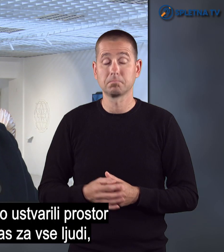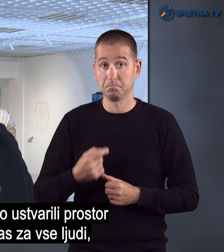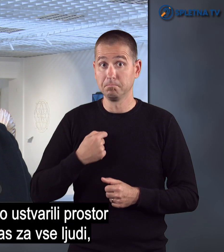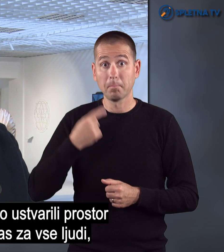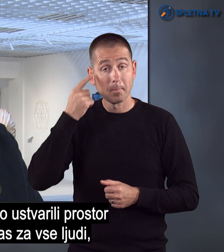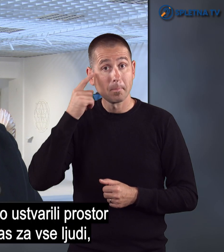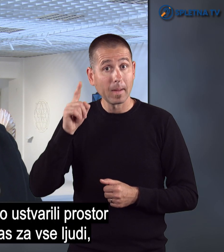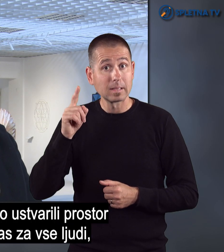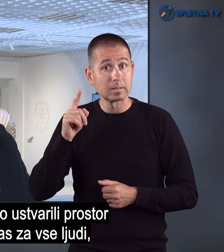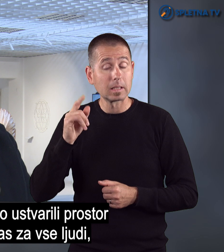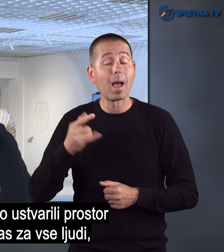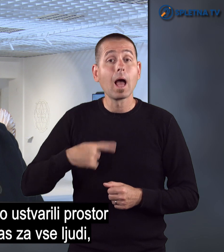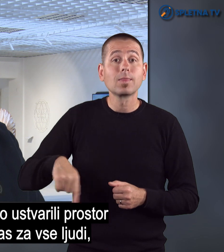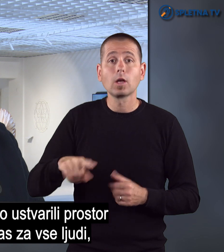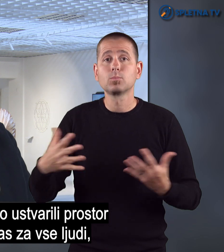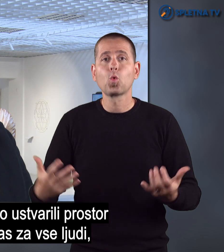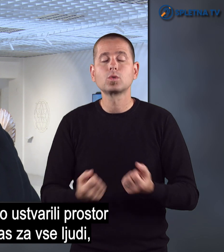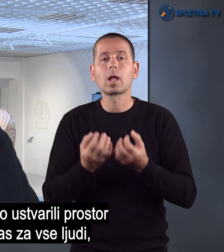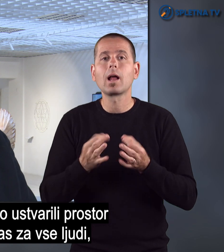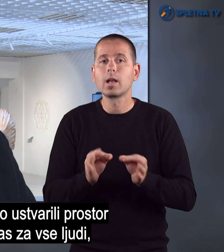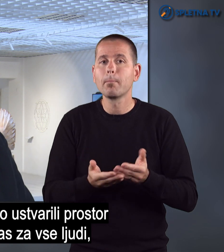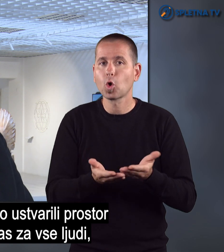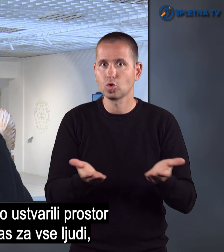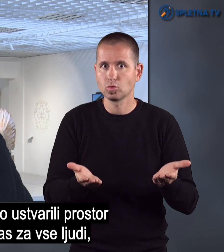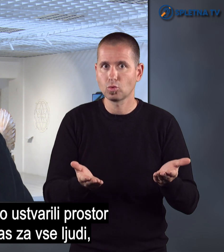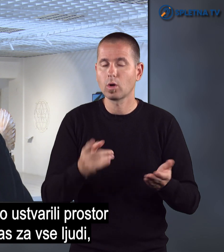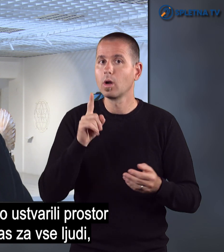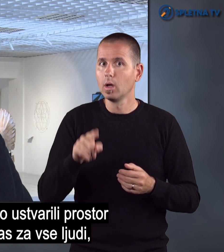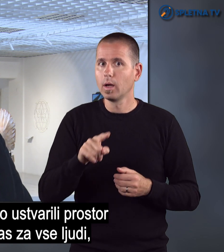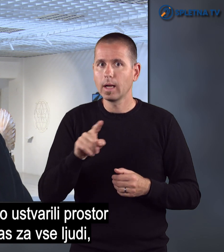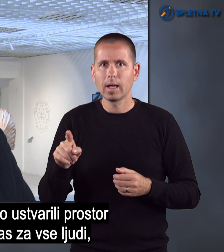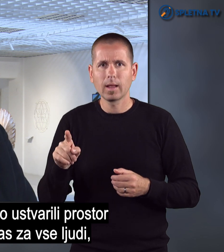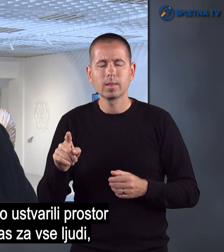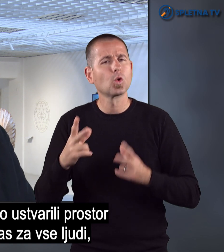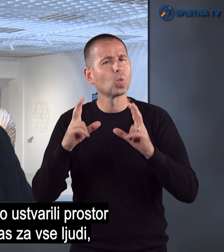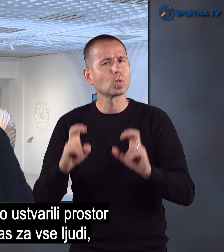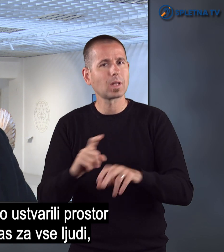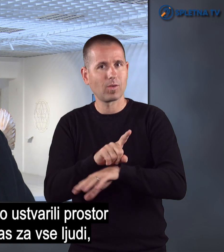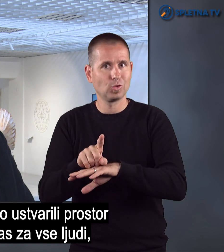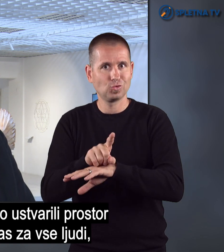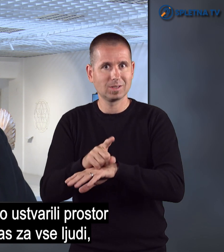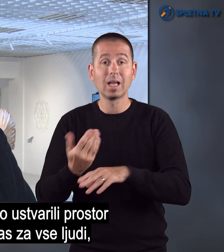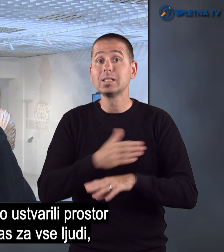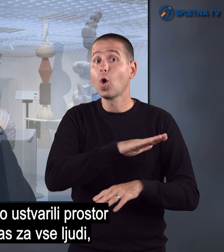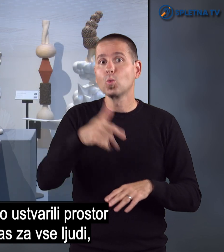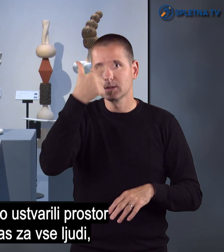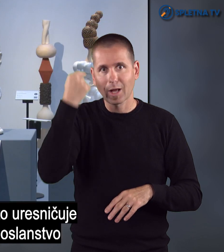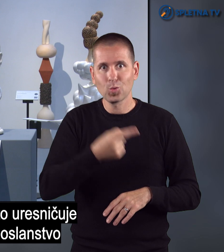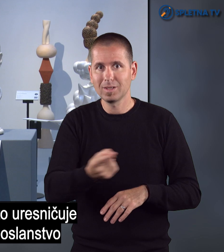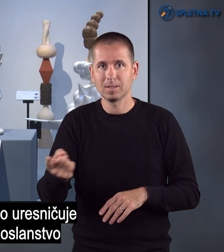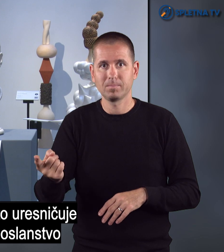Menim, da smo ustvarili prostor in ustavili čas za vse ljudi.